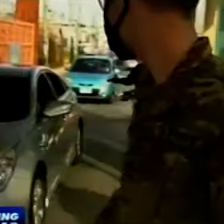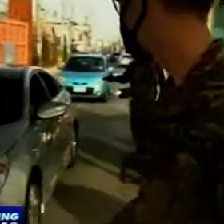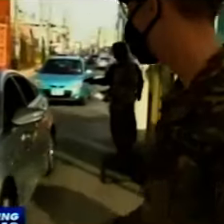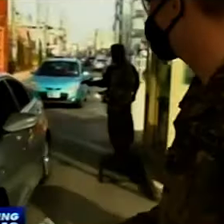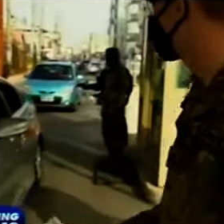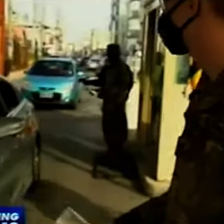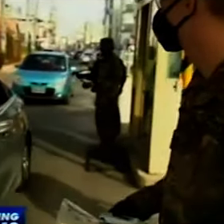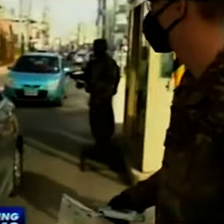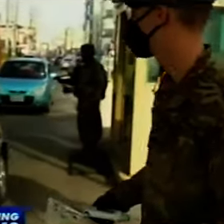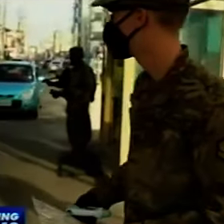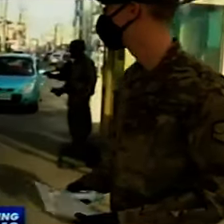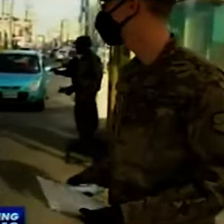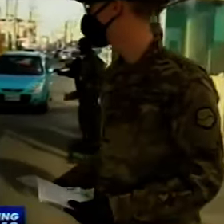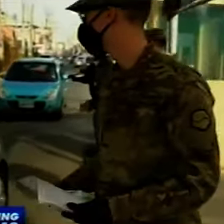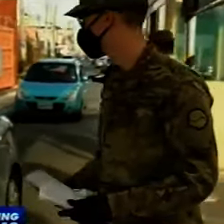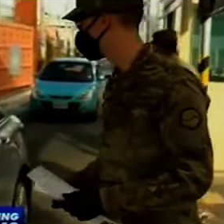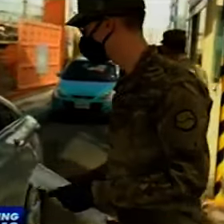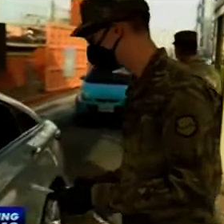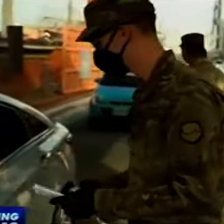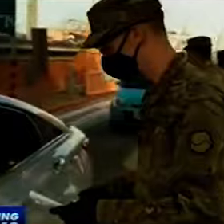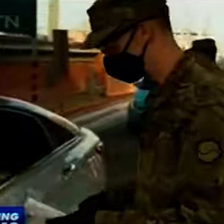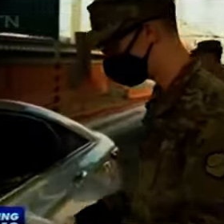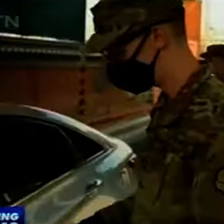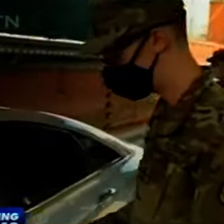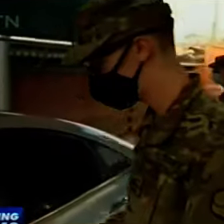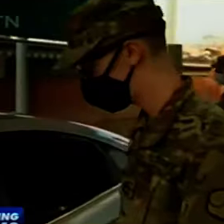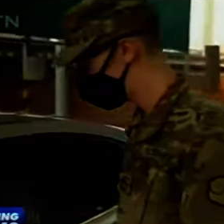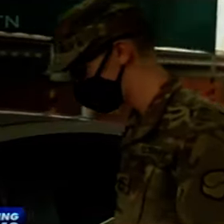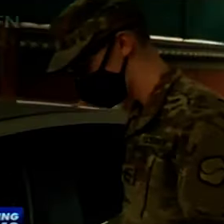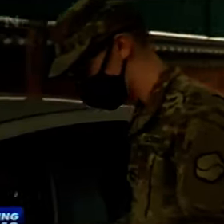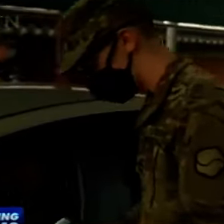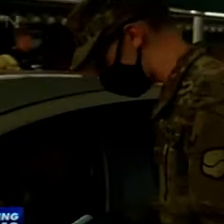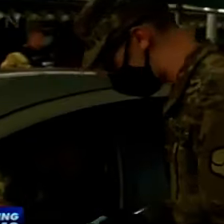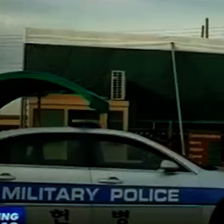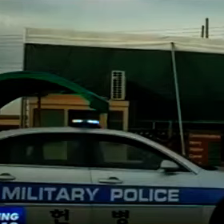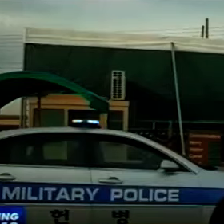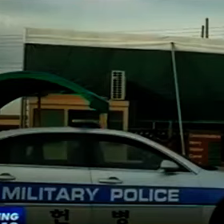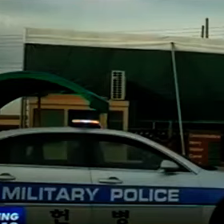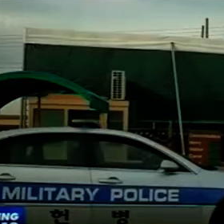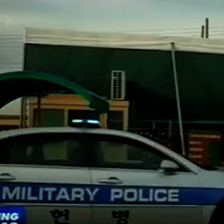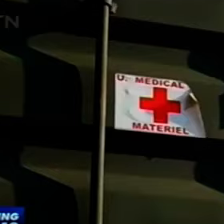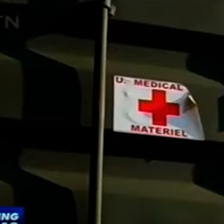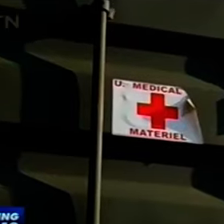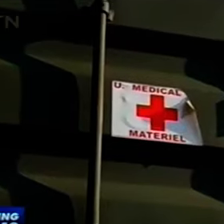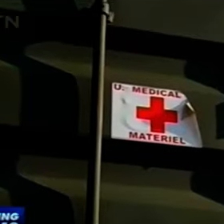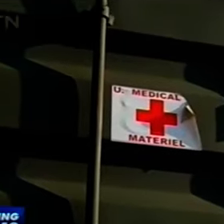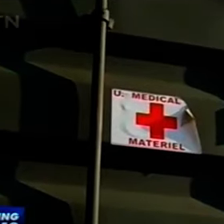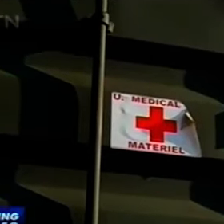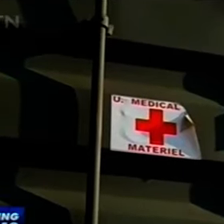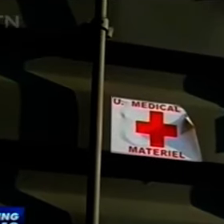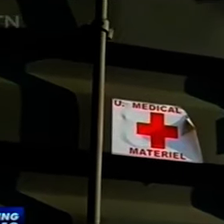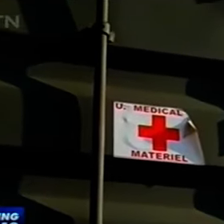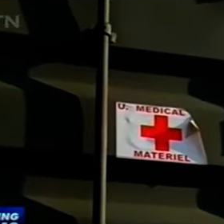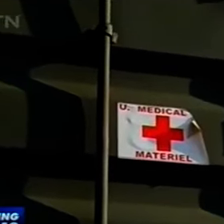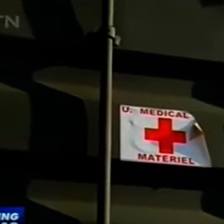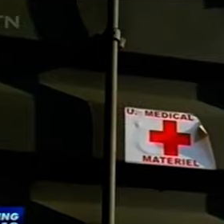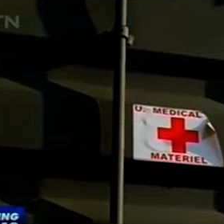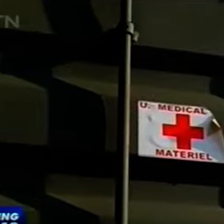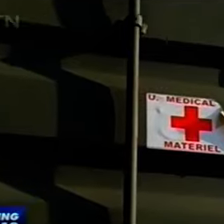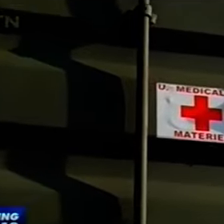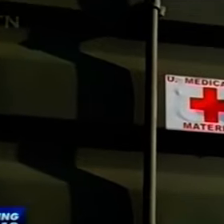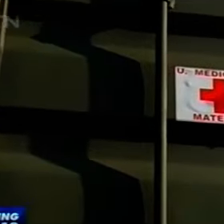café, restaurant, cinéma et la plupart la boutique est à présent fermée. Italie, qui ne record plus que 1440 calamours, commence à